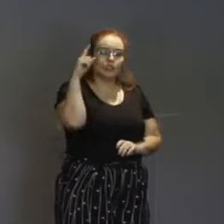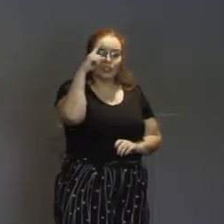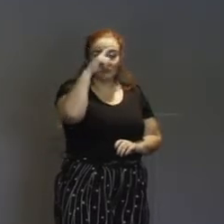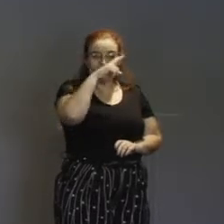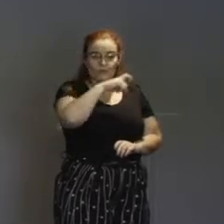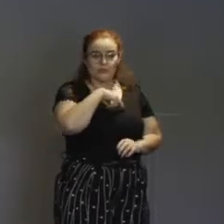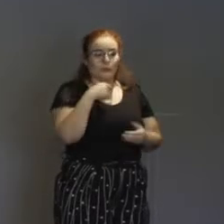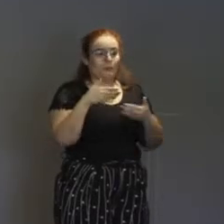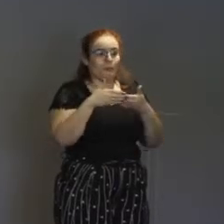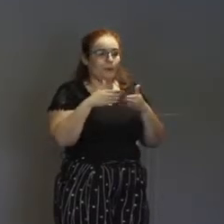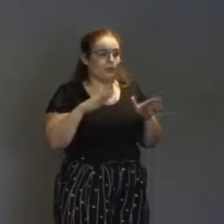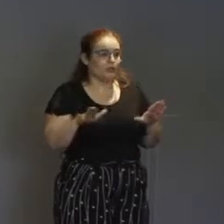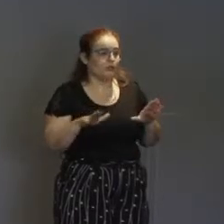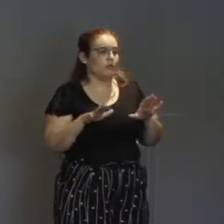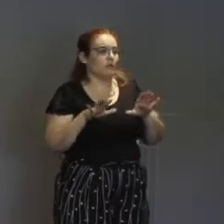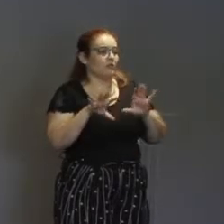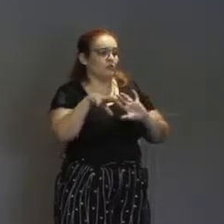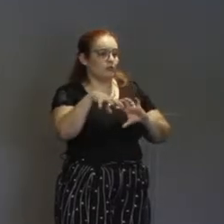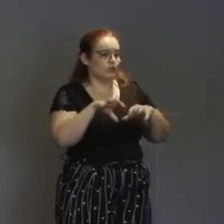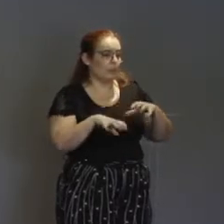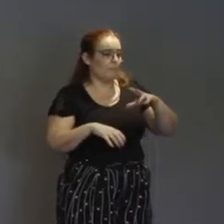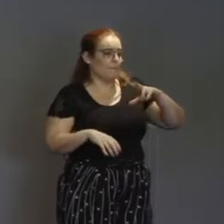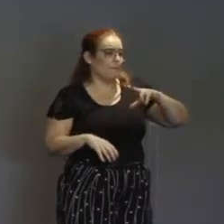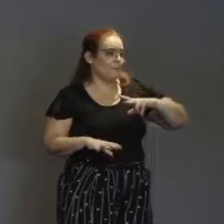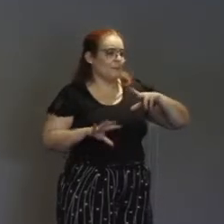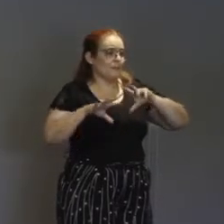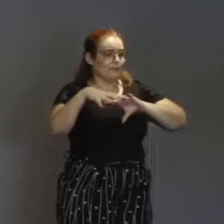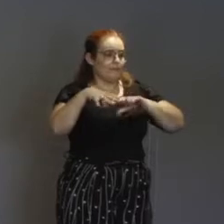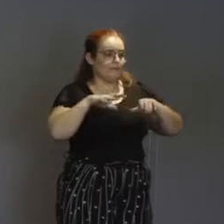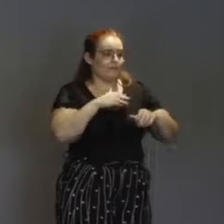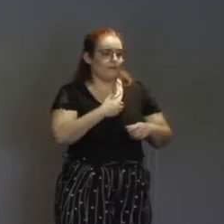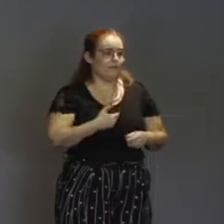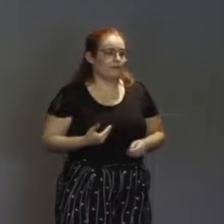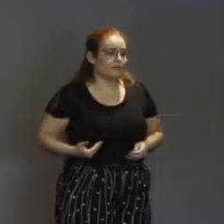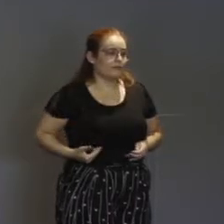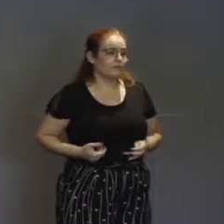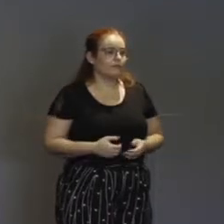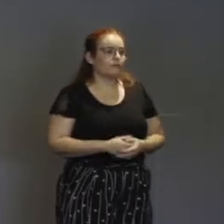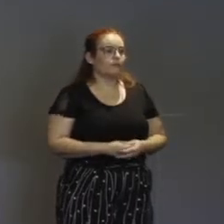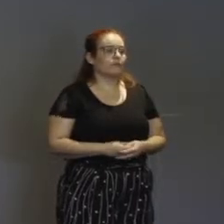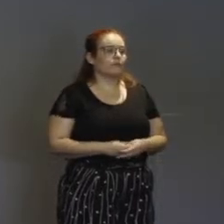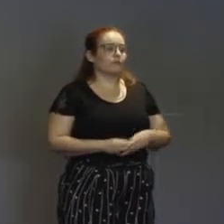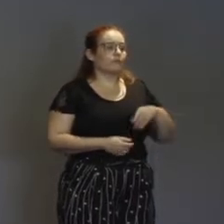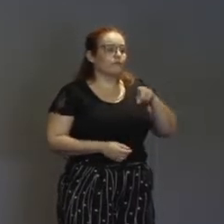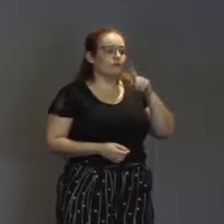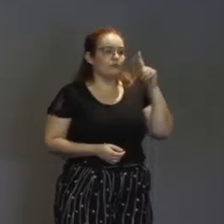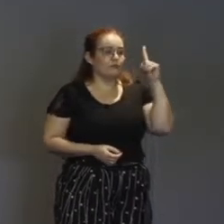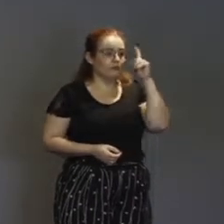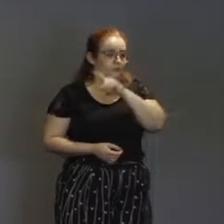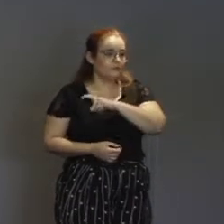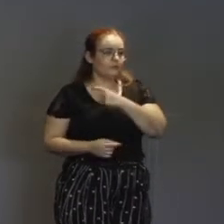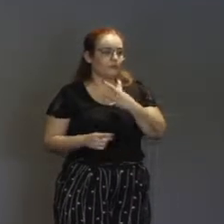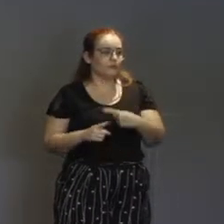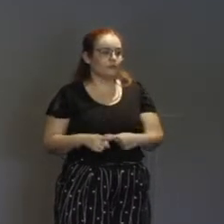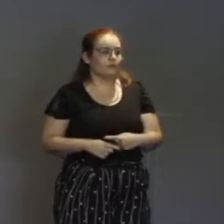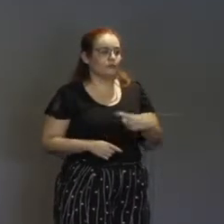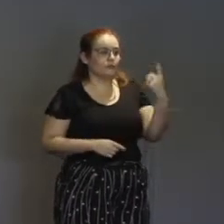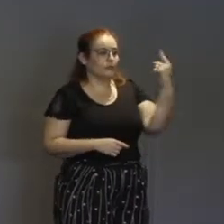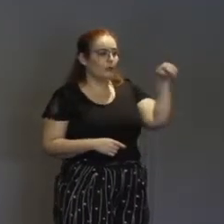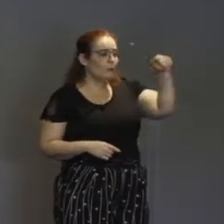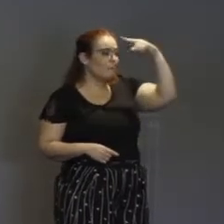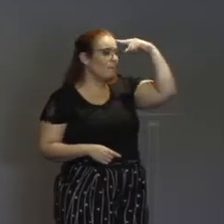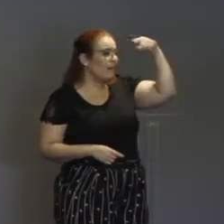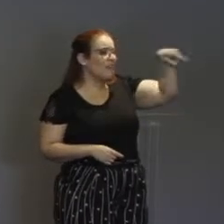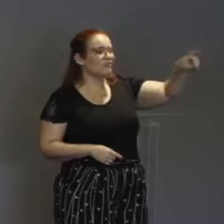abertura do setor privado com o setor público. Essa relação é muito complexa, porque um acha que o outro é